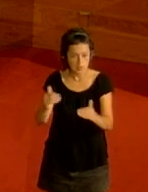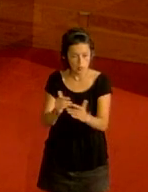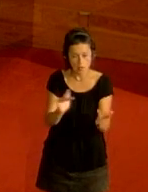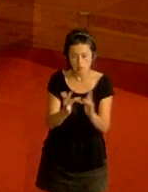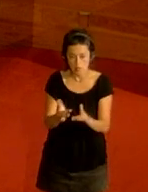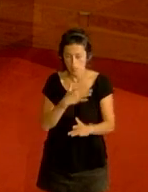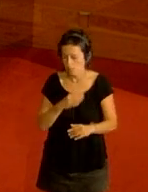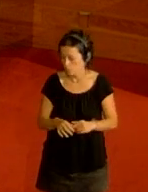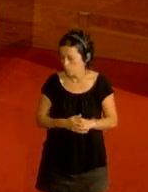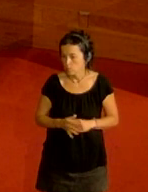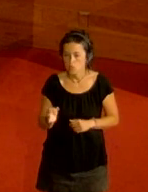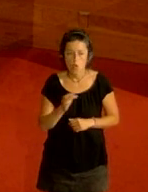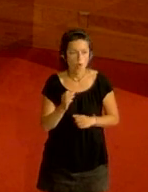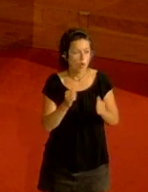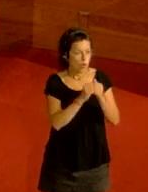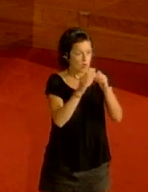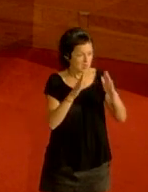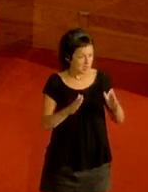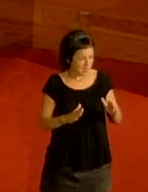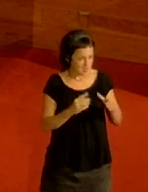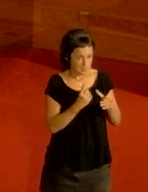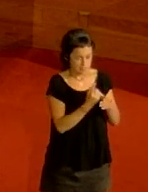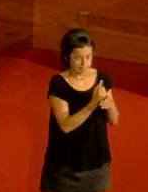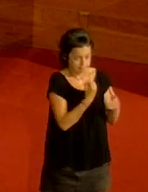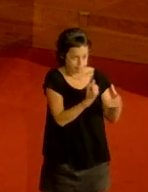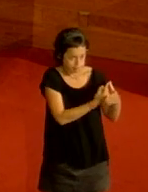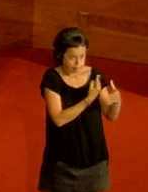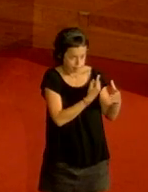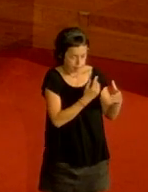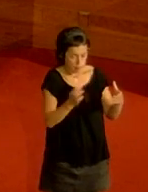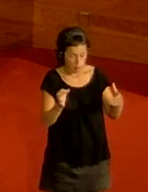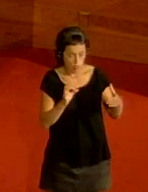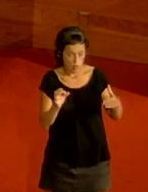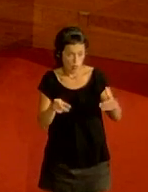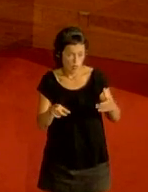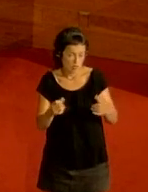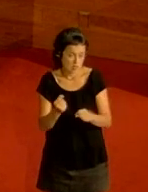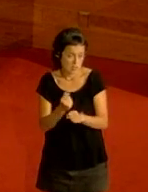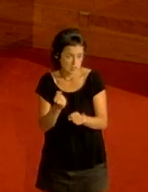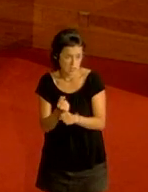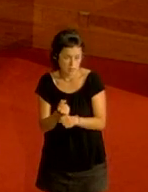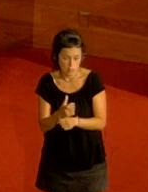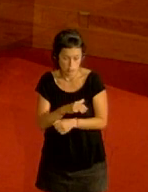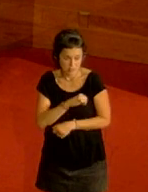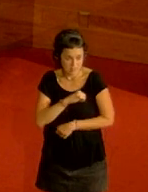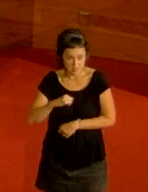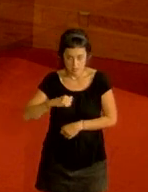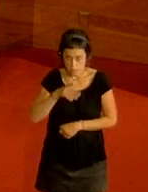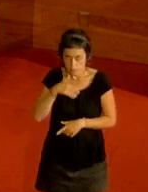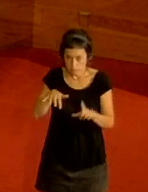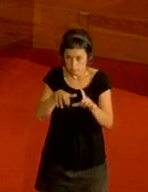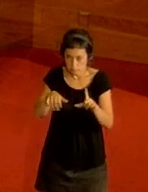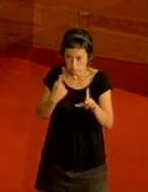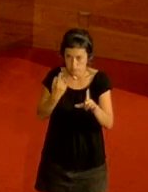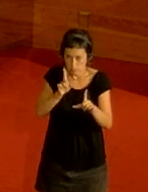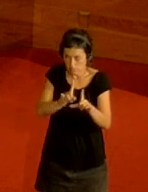Esfera doméstica en el caso del patriarcado con las mujeres o individualismo productivo en relación a las pantallas legitimación del